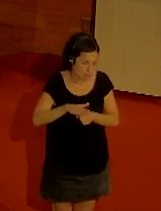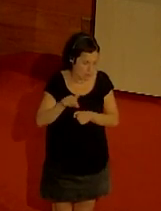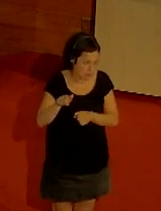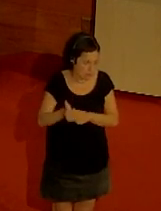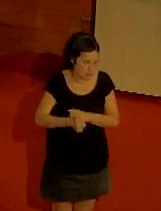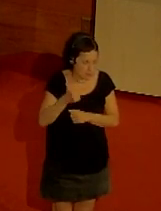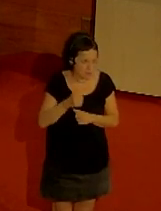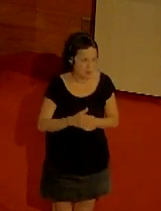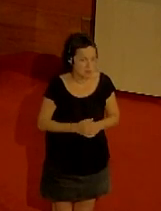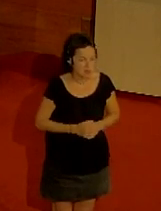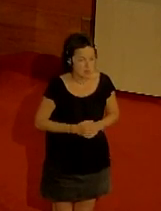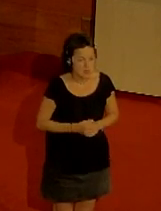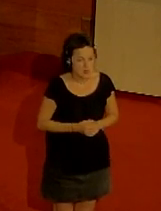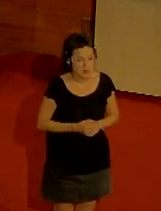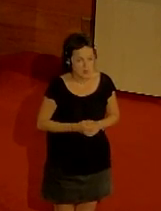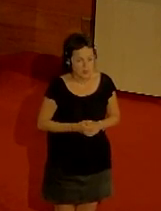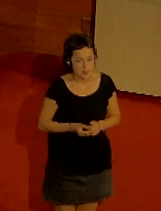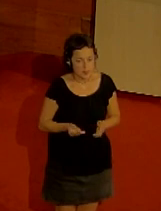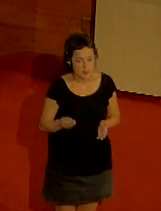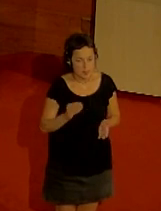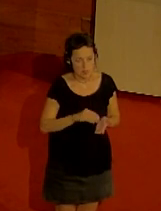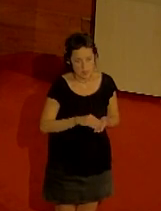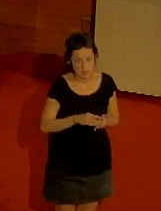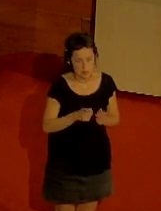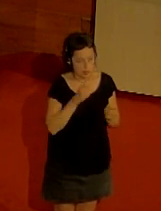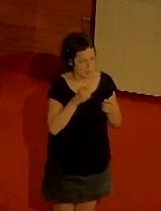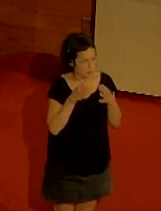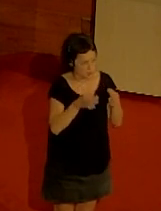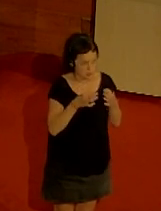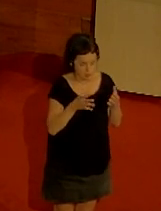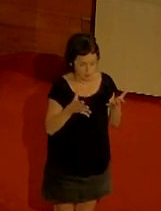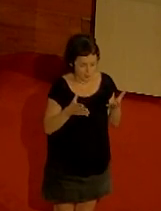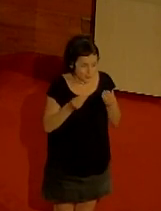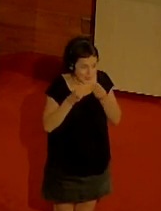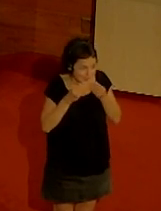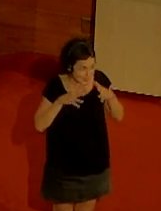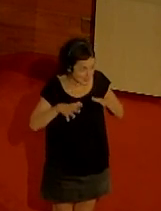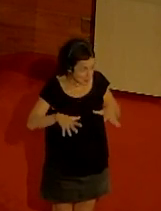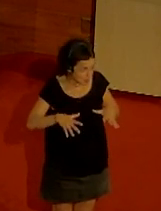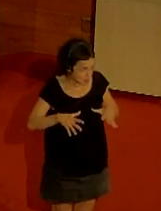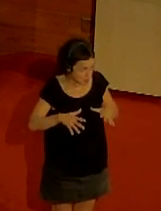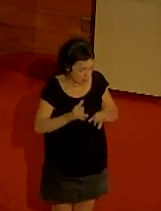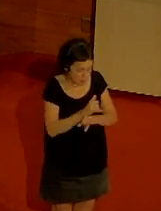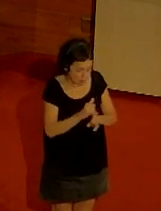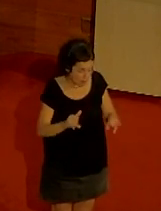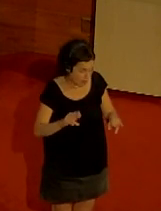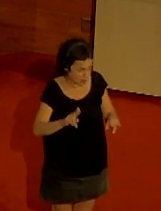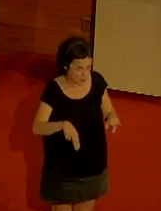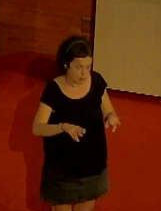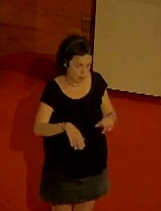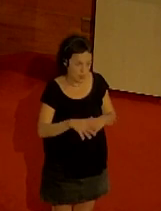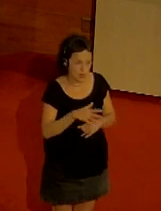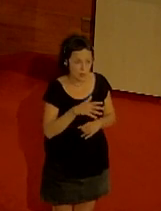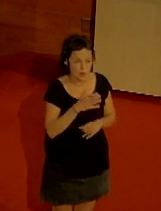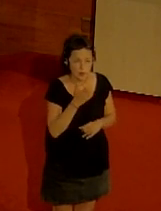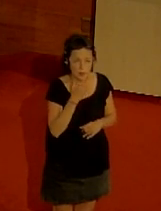además, claro, siempre en el periodismo, ¿no? Pero en este caso las historias nunca se acaban, ¿no? Porque, por ejemplo, recuerdo que